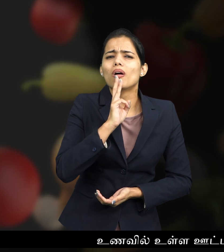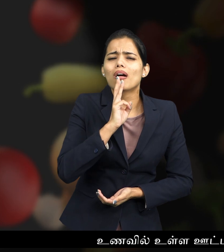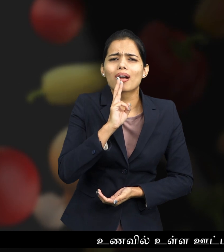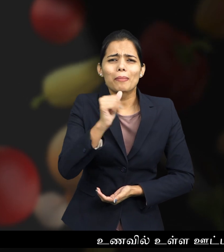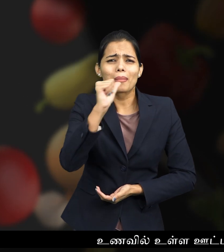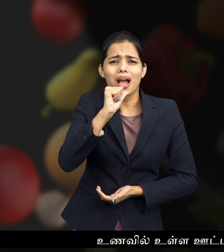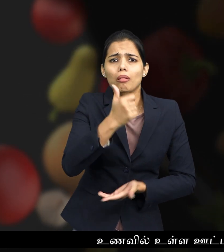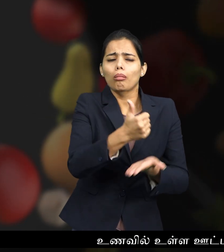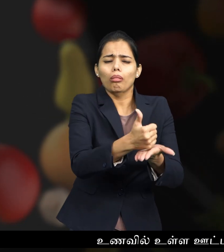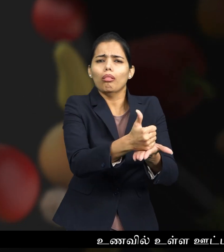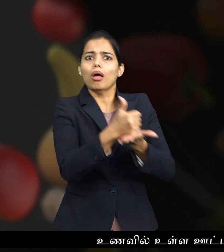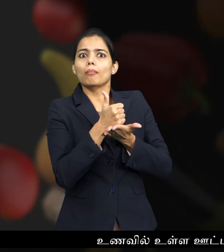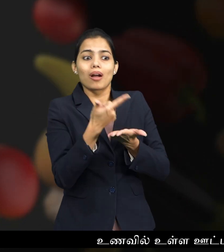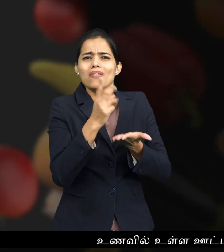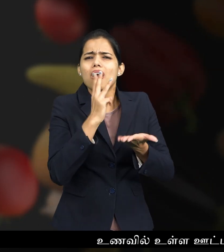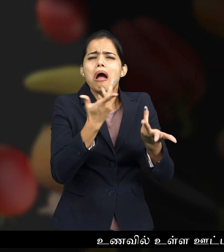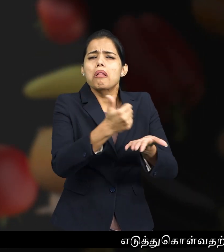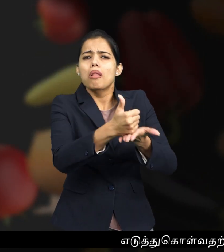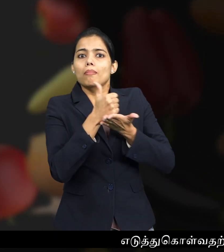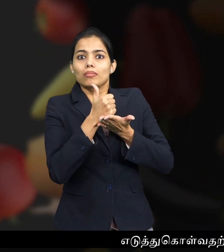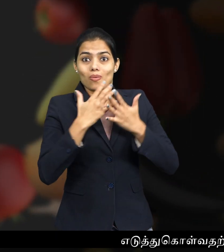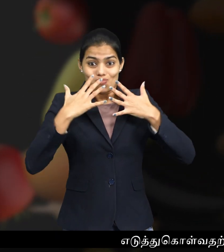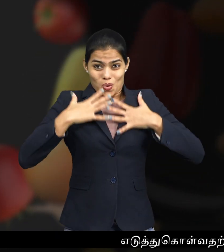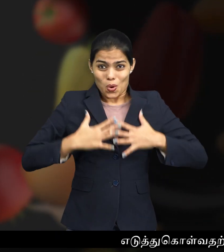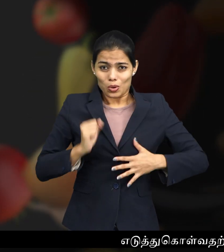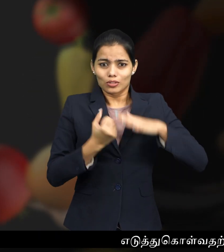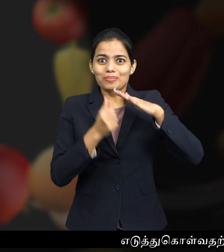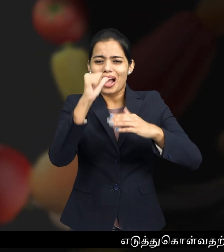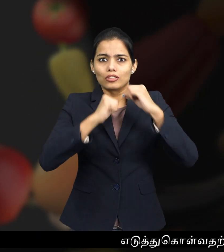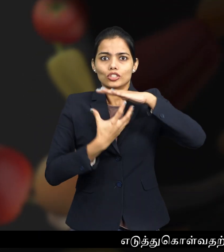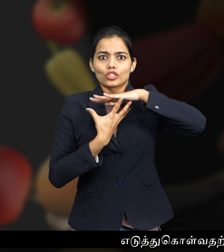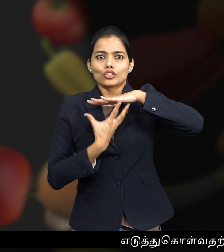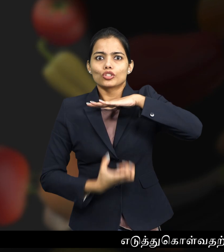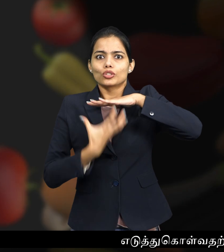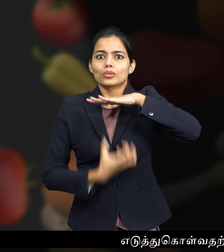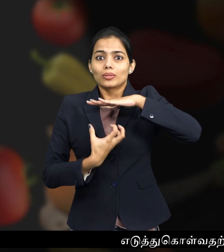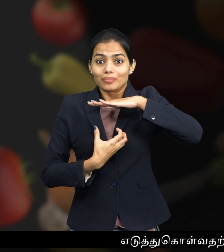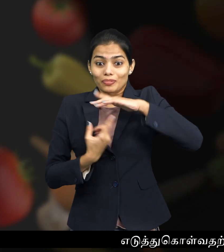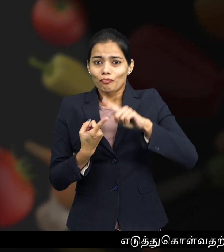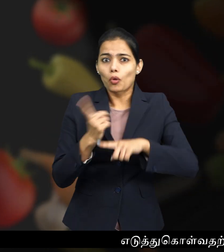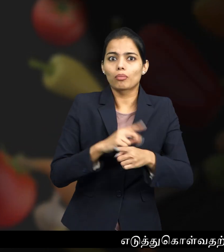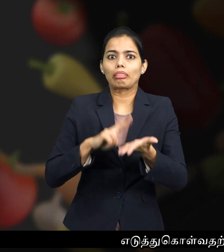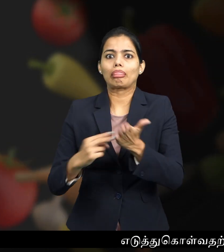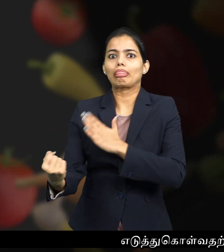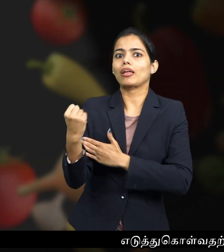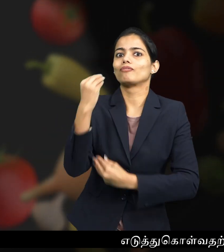உணவில் உள்ள ஊட்டச்சத்துக்களை நம் உடலுக்கு எடுத்துக்கொள்வதற்கு தண்ணீர் உதவுகிறது.